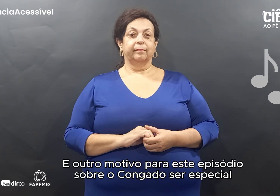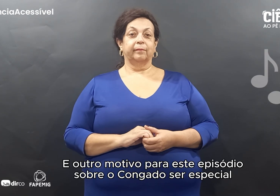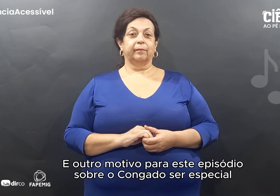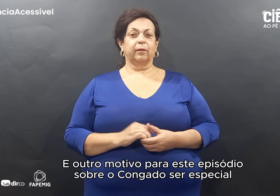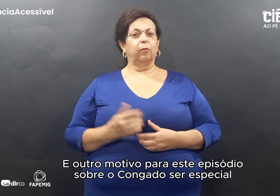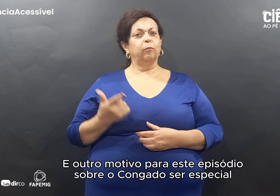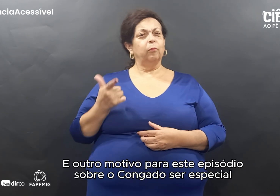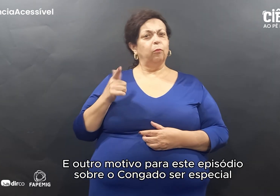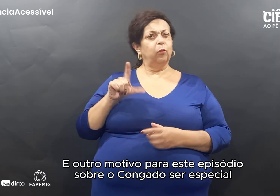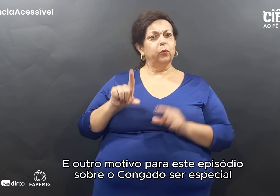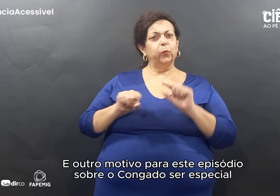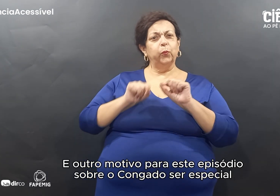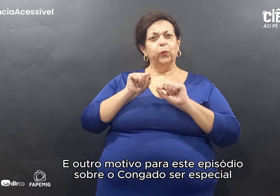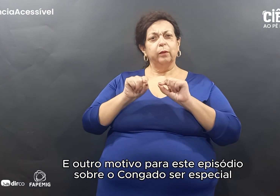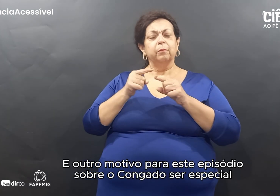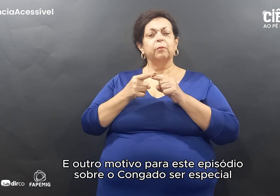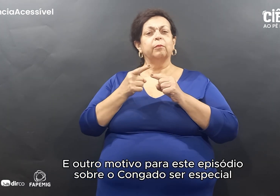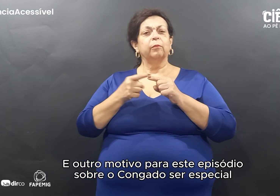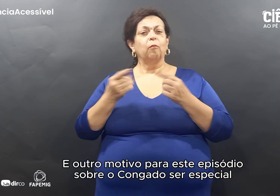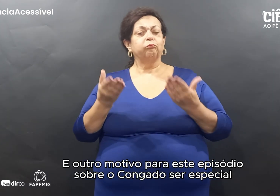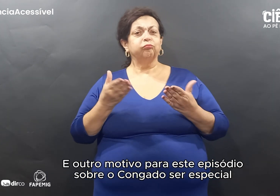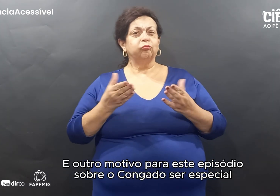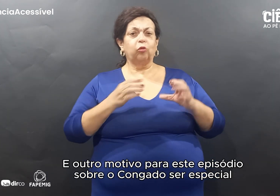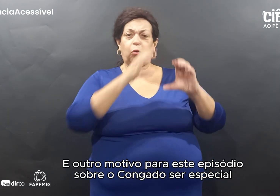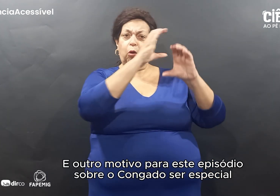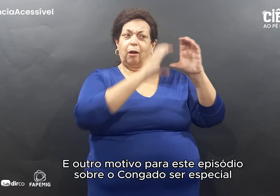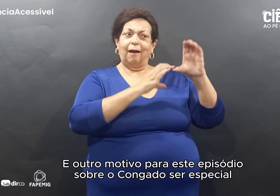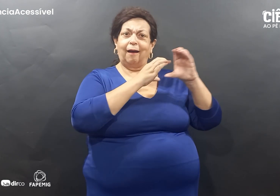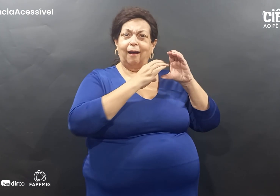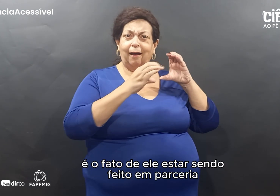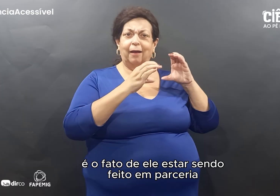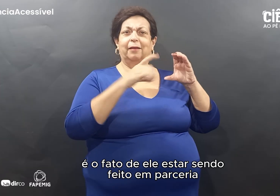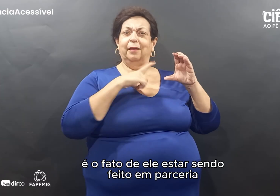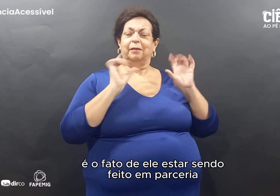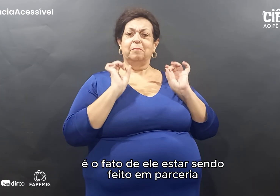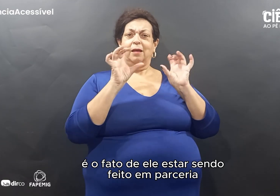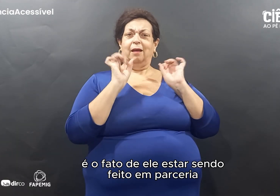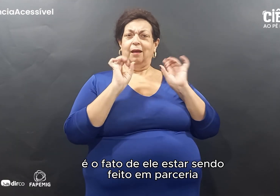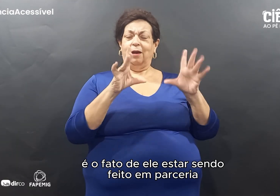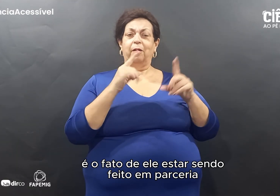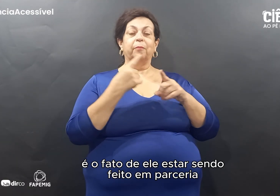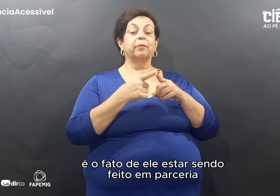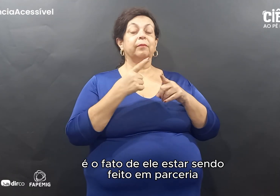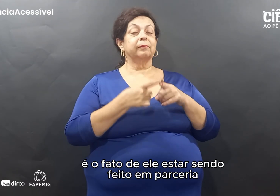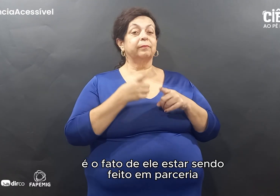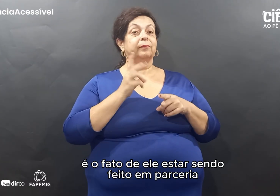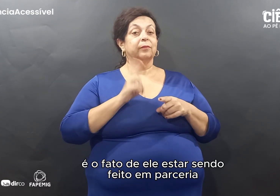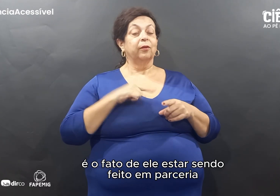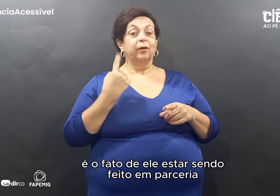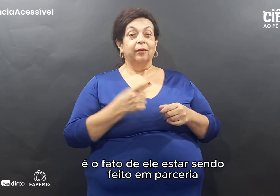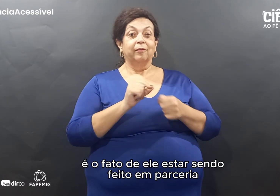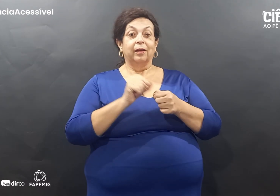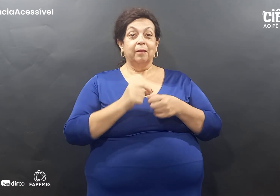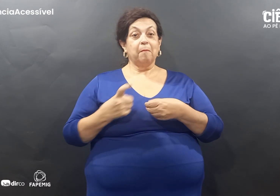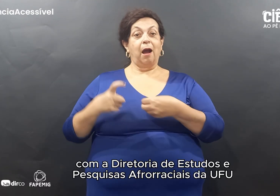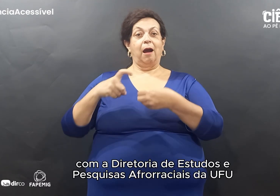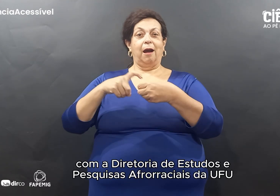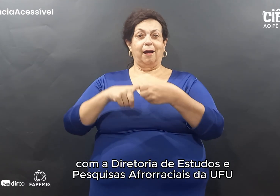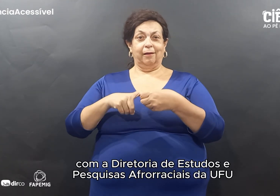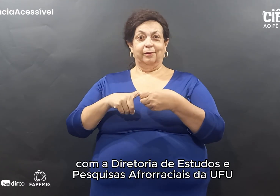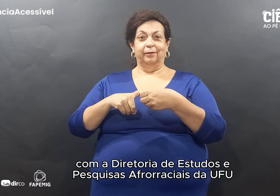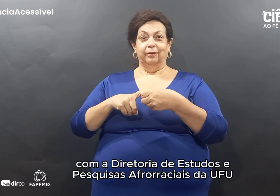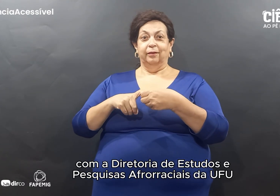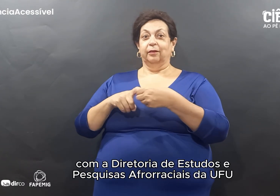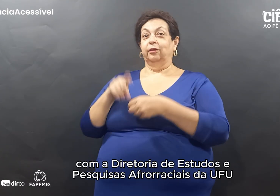E outro motivo para este episódio sobre o Congado ser especial é o fato de ele estar sendo feito em parceria com